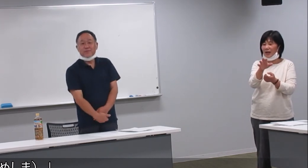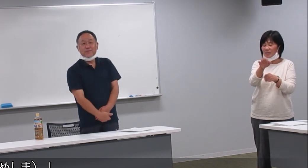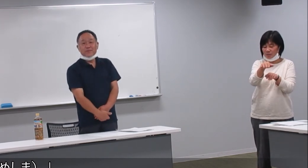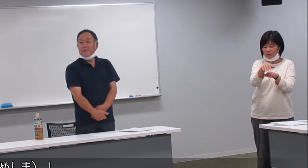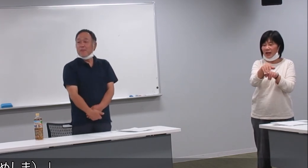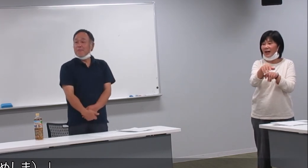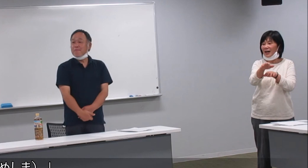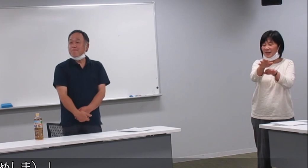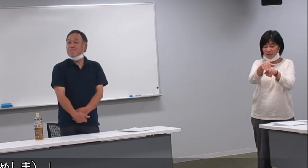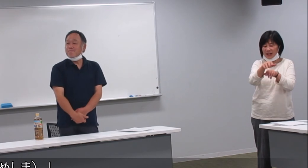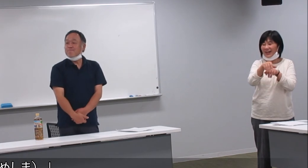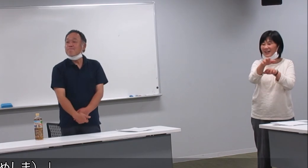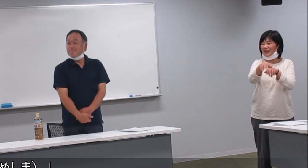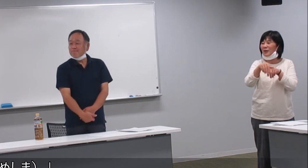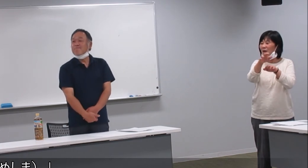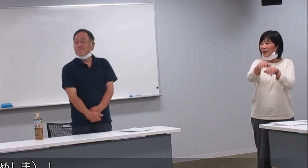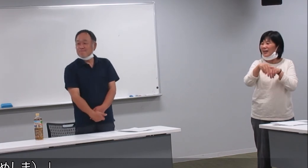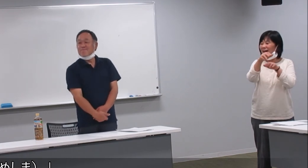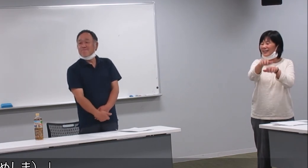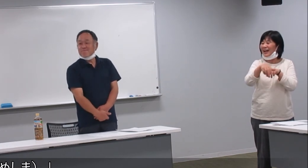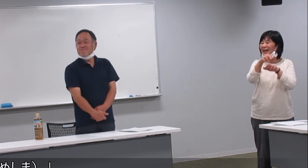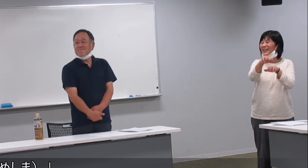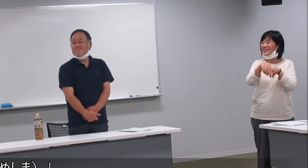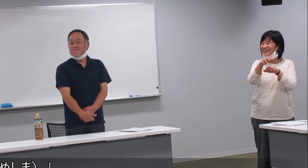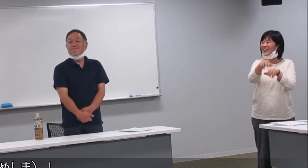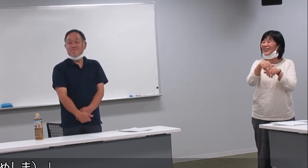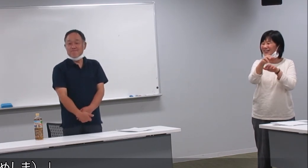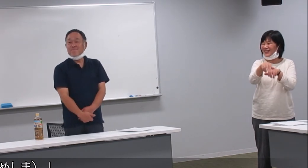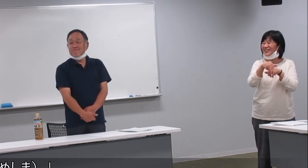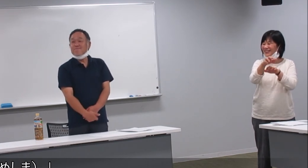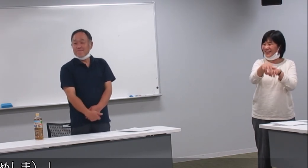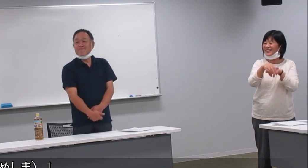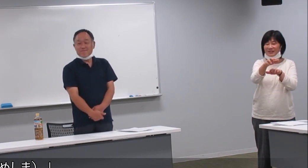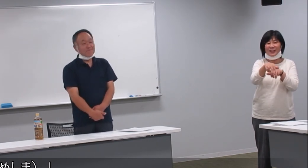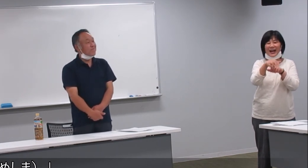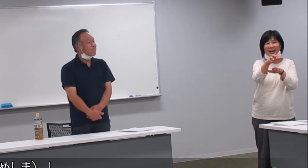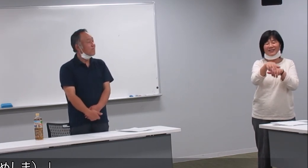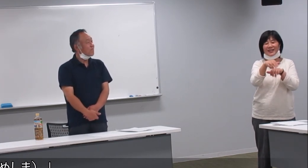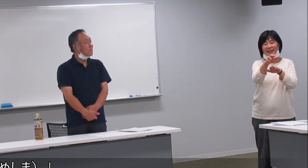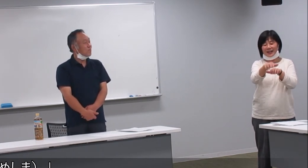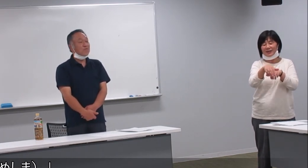村。